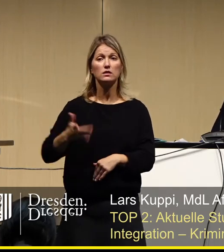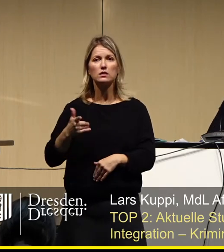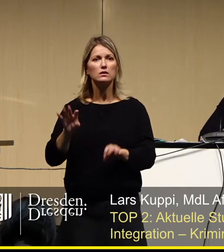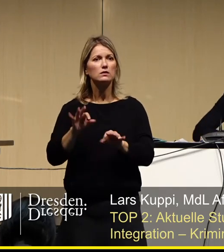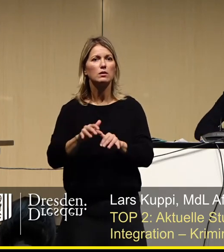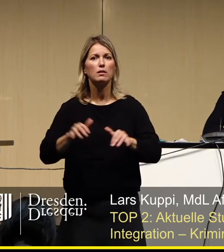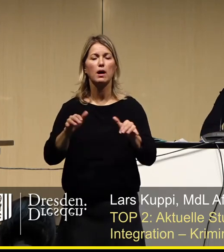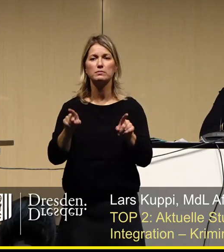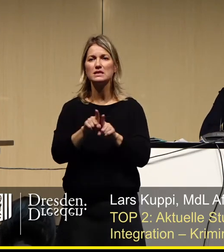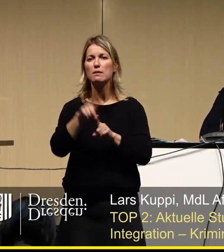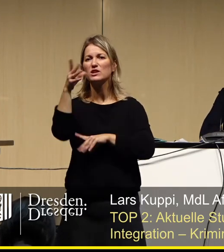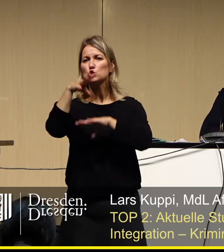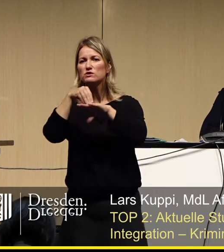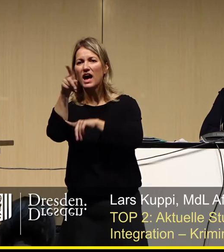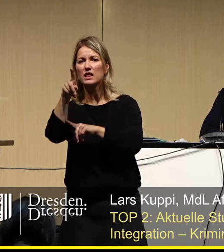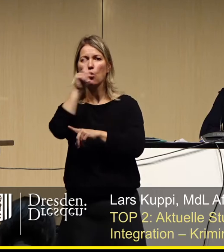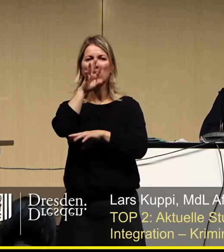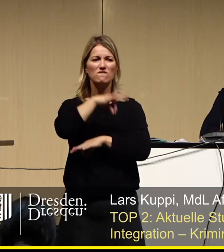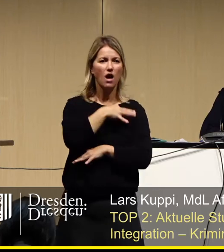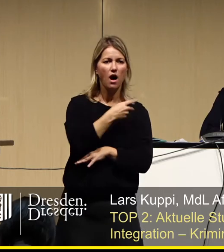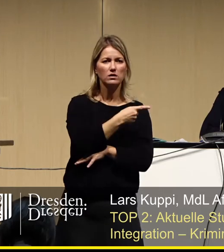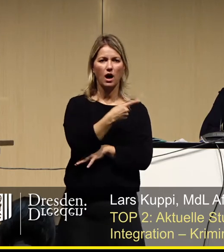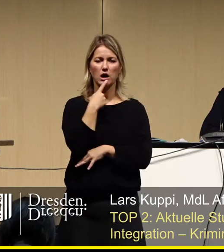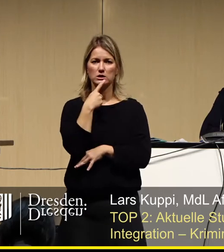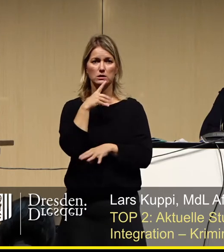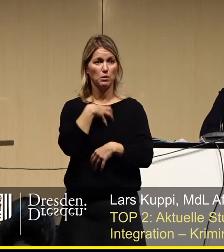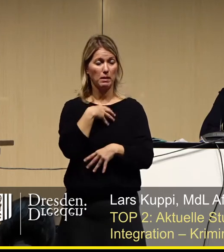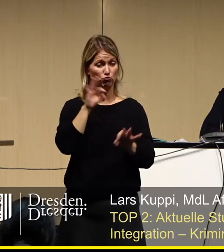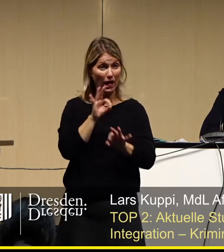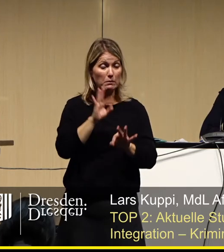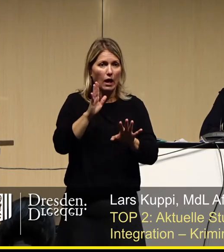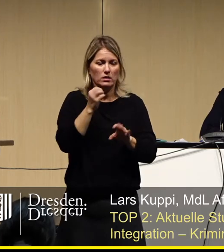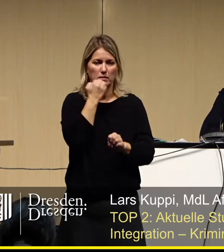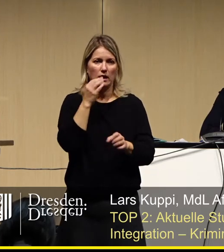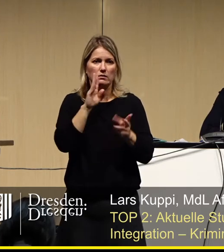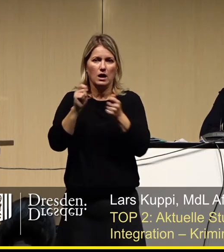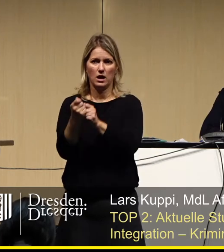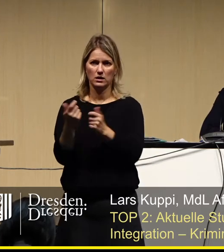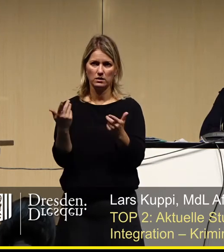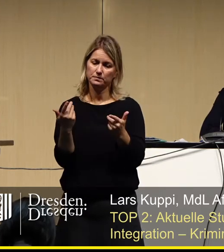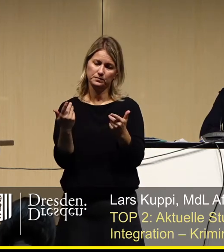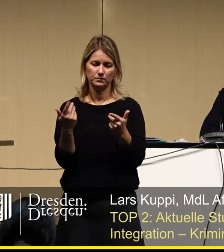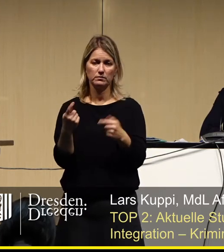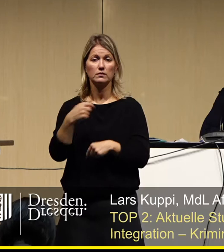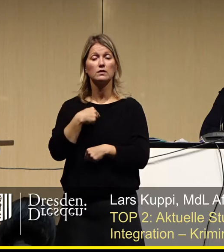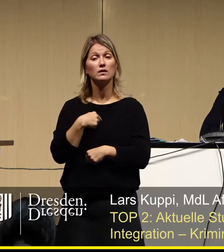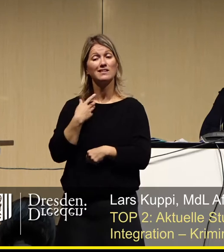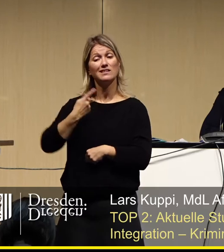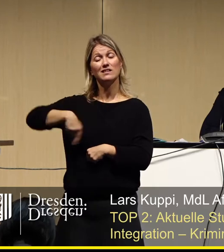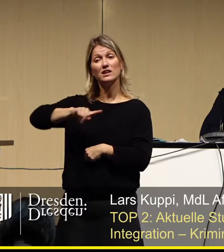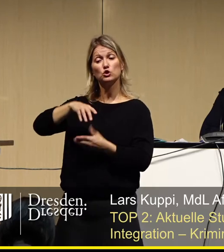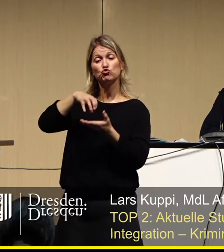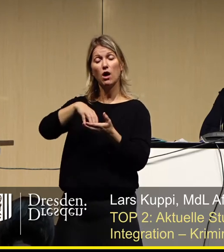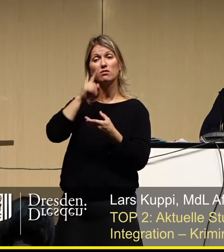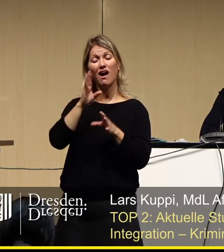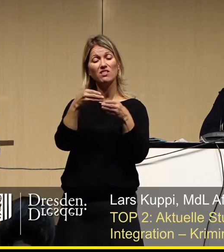oder Schweden außer Kontrollen geraten müssen, damit sich etwas ändert. Wir als AfD schreiben kein Viertel unserer Städte